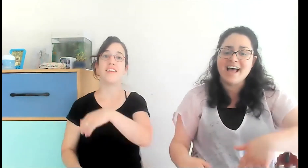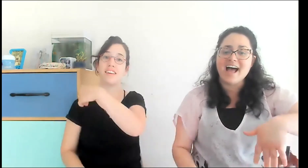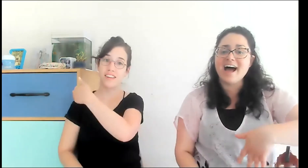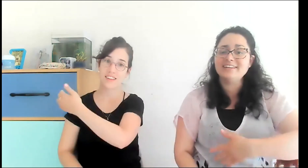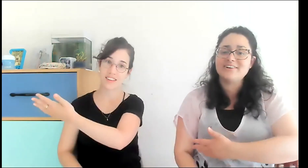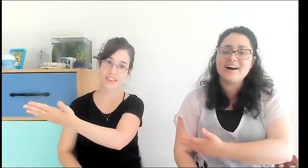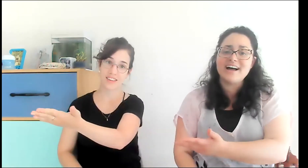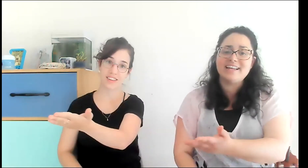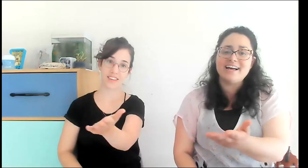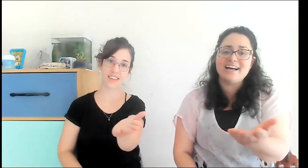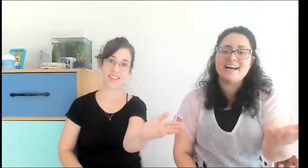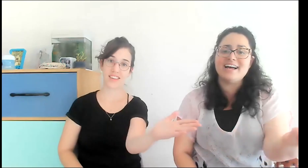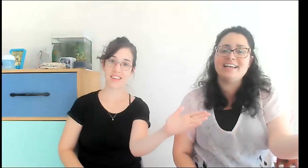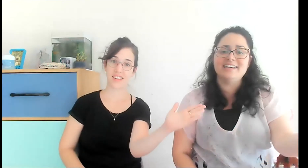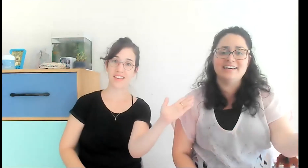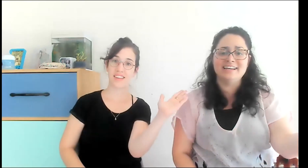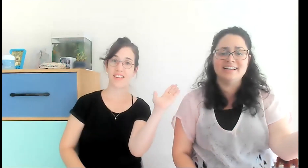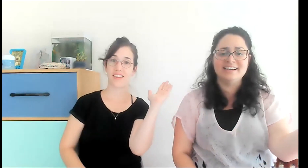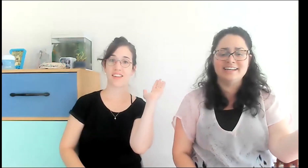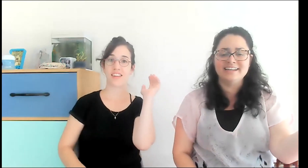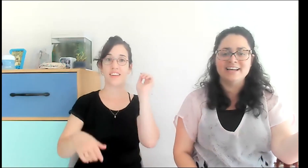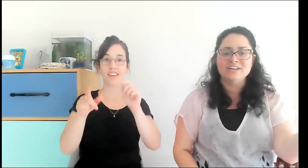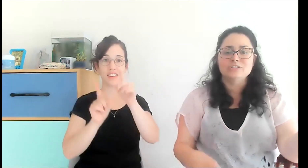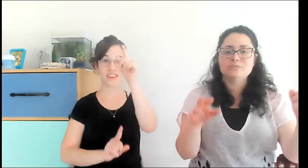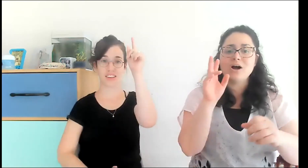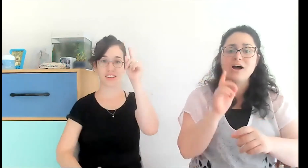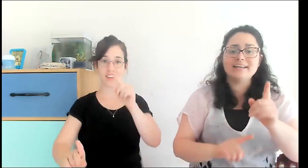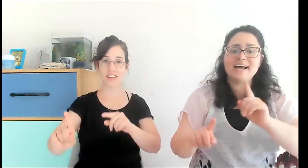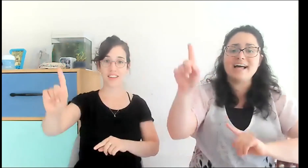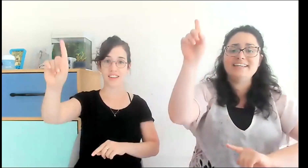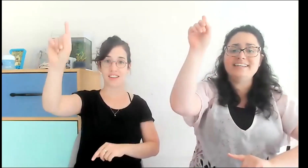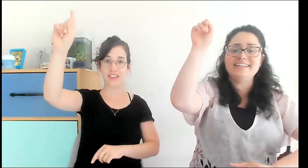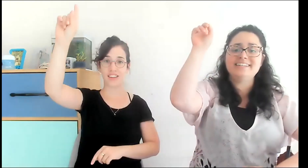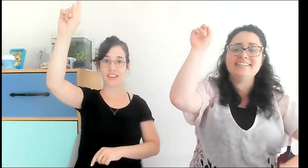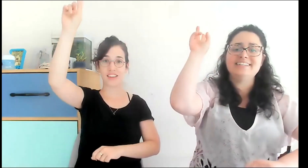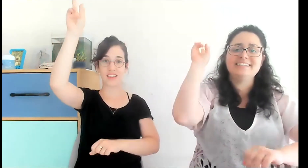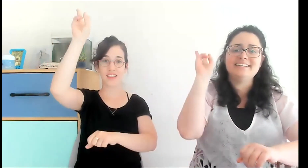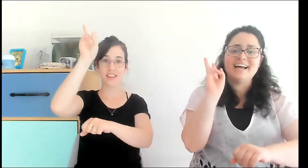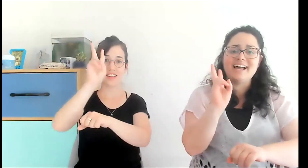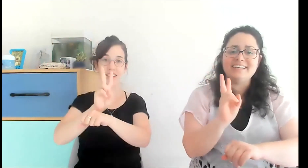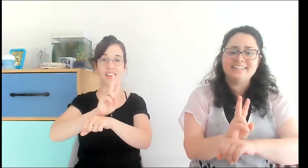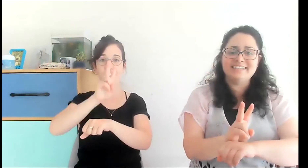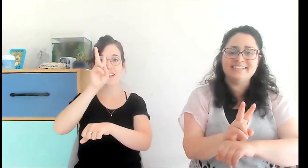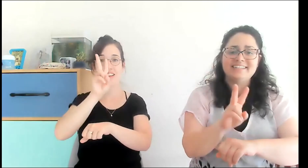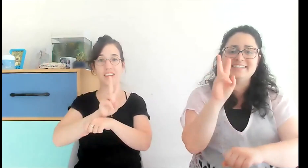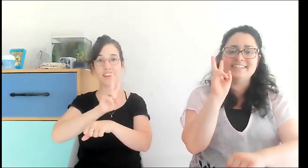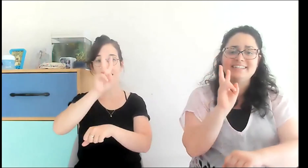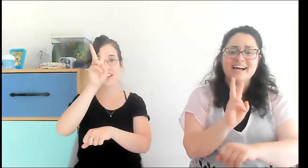אלה, על כל אלה, שמור נא לי עלי